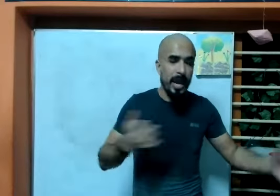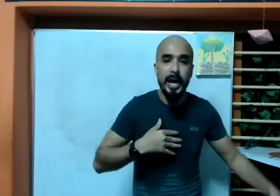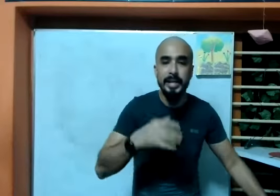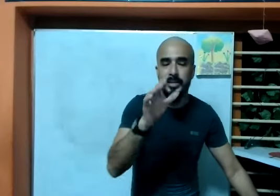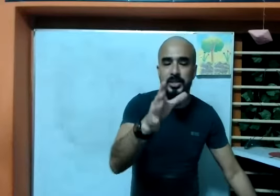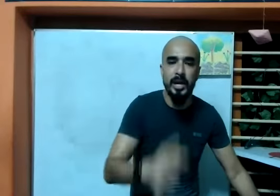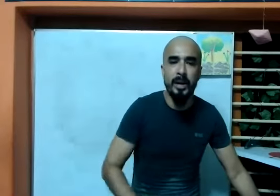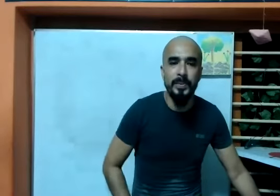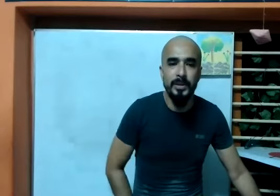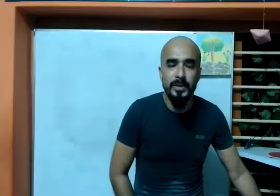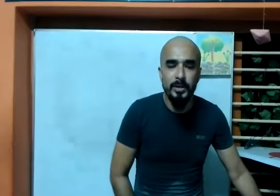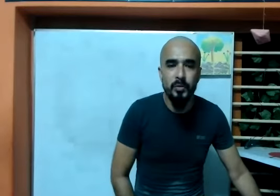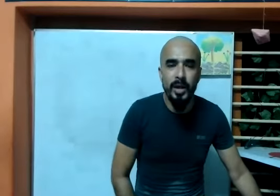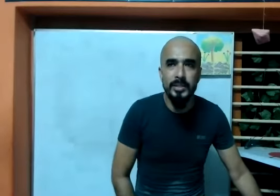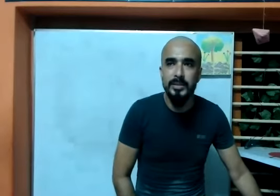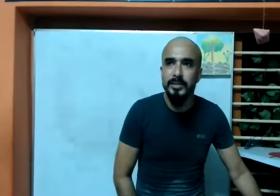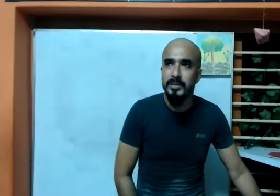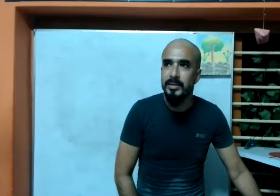আই আস্ক জারাব হোয়াট